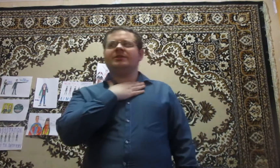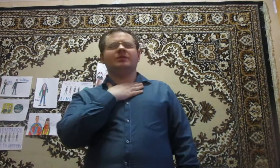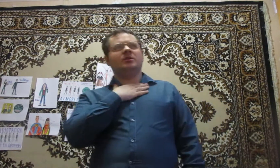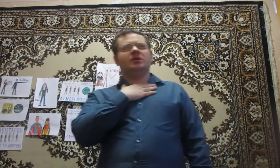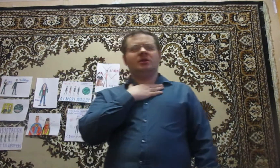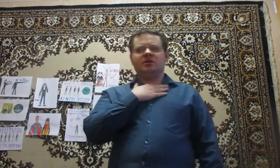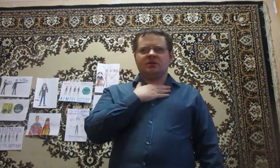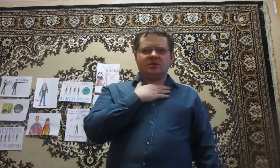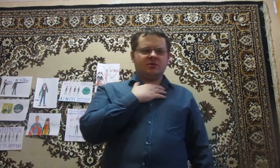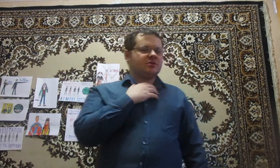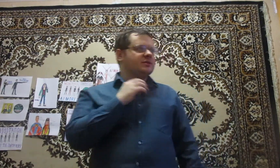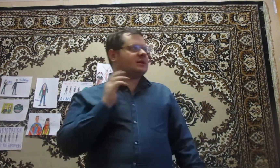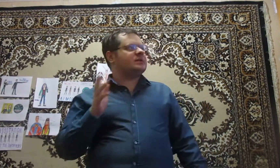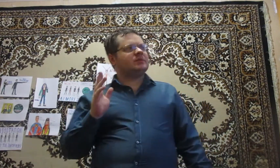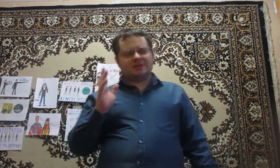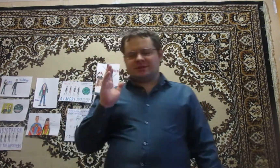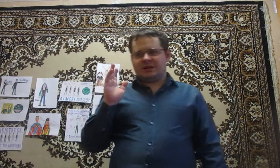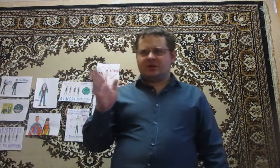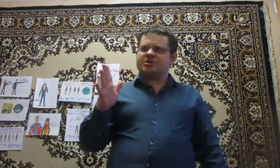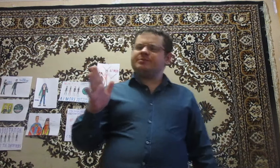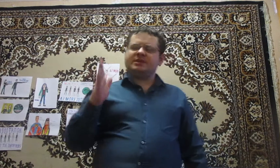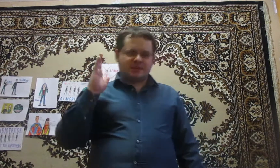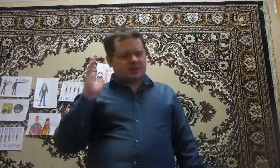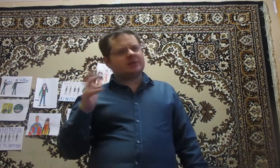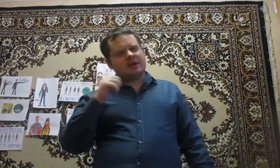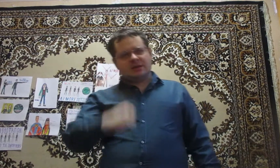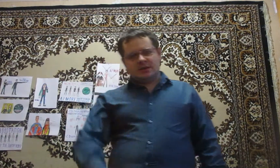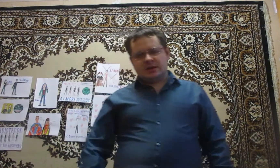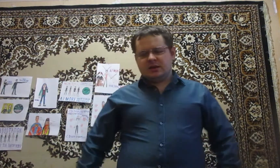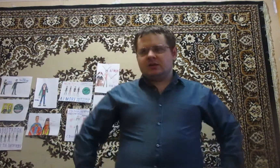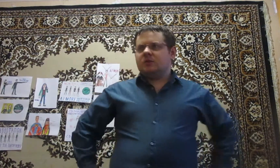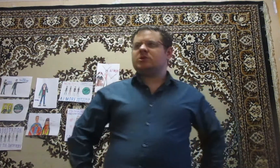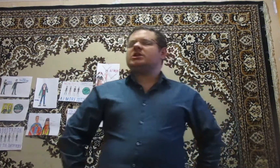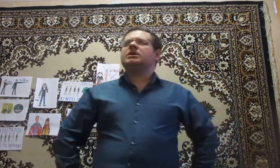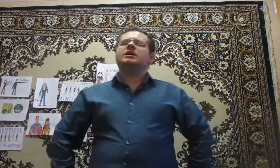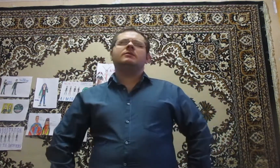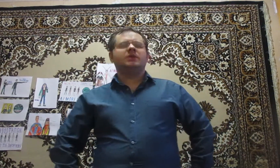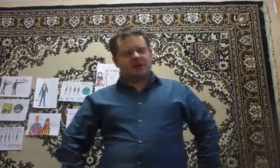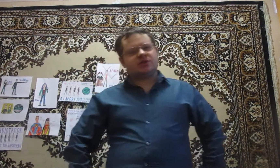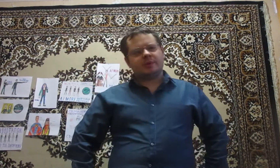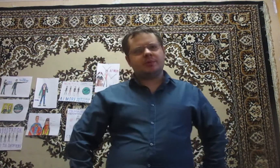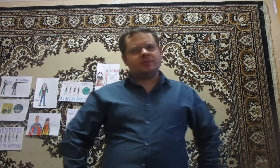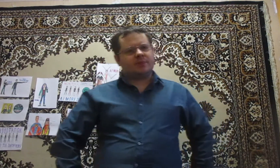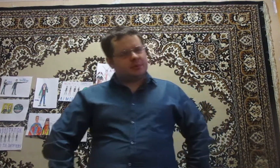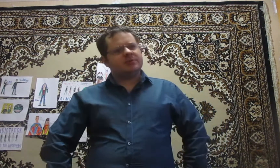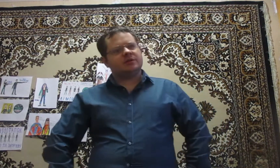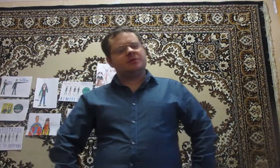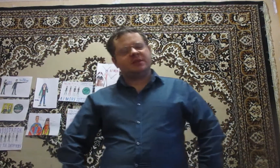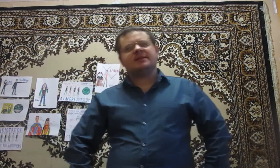но то, что заказывают, иногда хорошие песни, а иногда не очень. Вот и хочу попробовать, которые мне